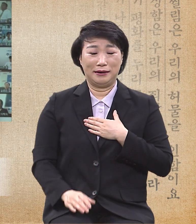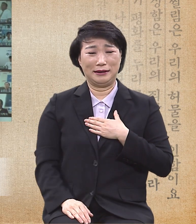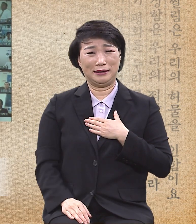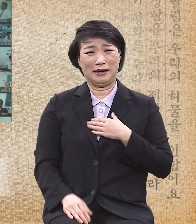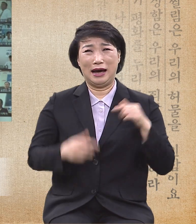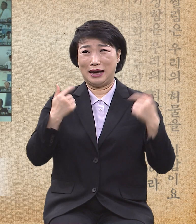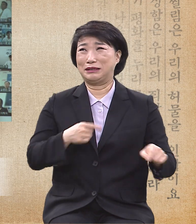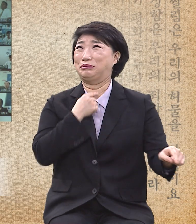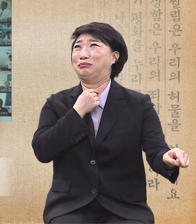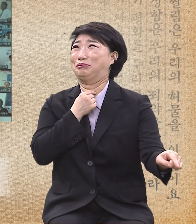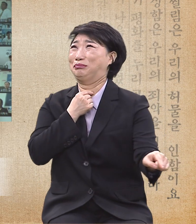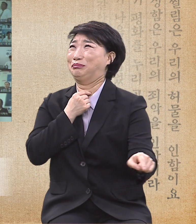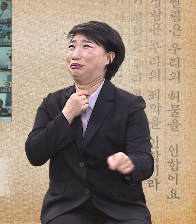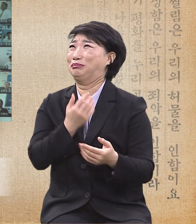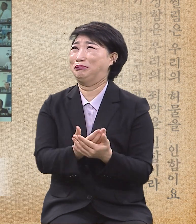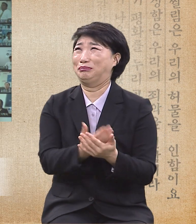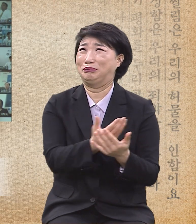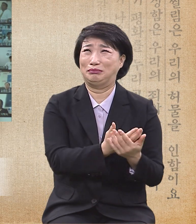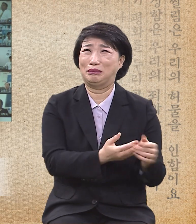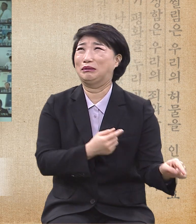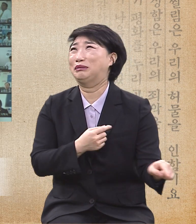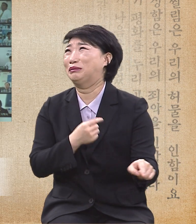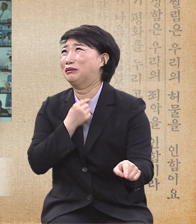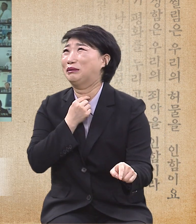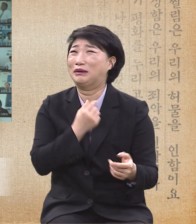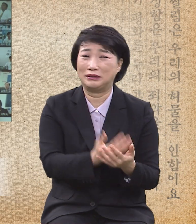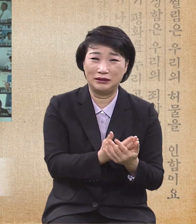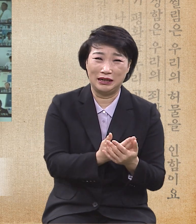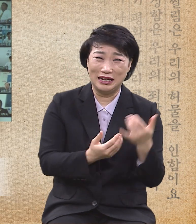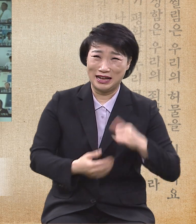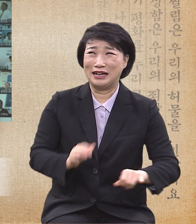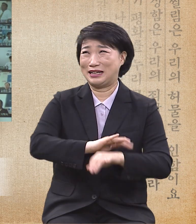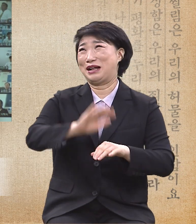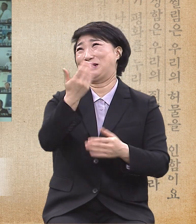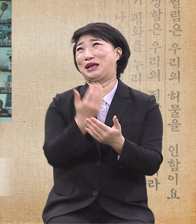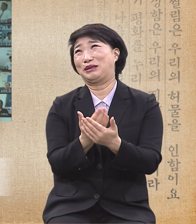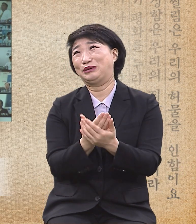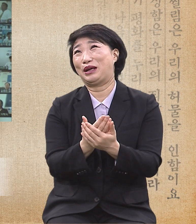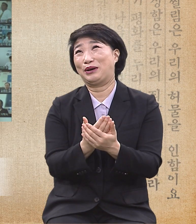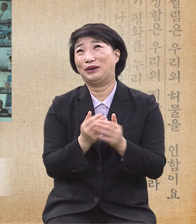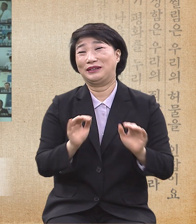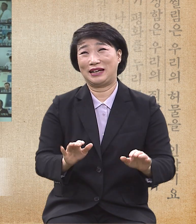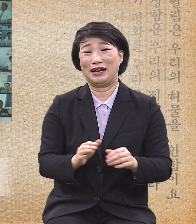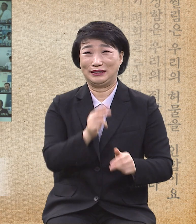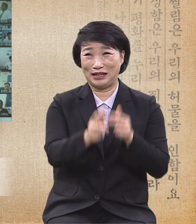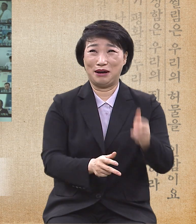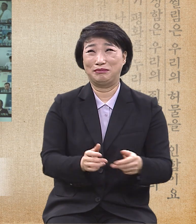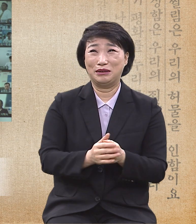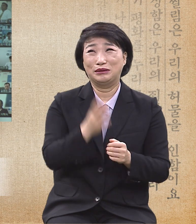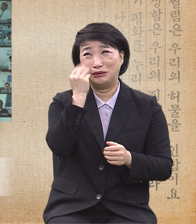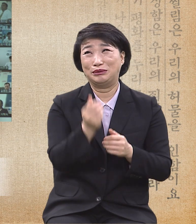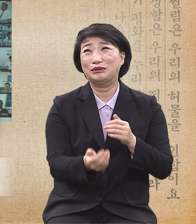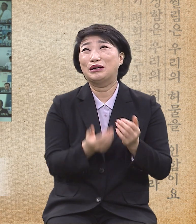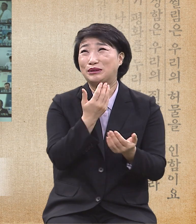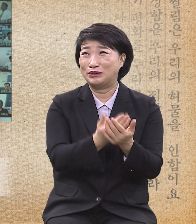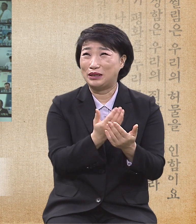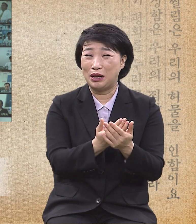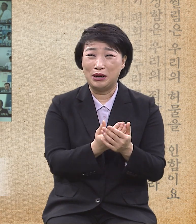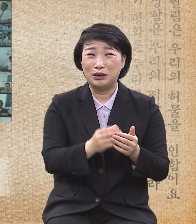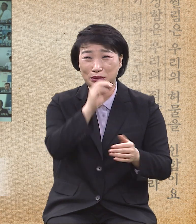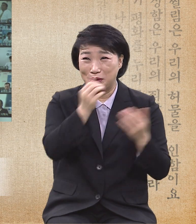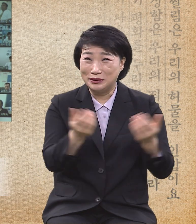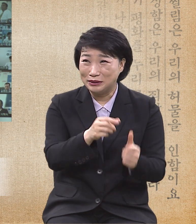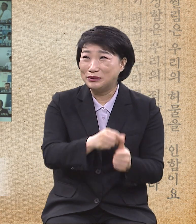밤낮 못 달라고 그러지. 예, 자식 잘 되게 해주세요. 사업 잘 되게 해주세요.